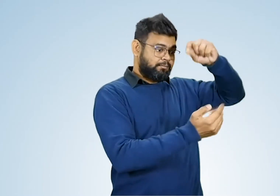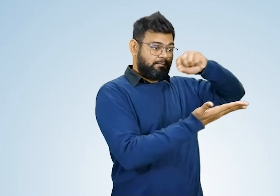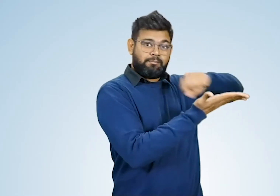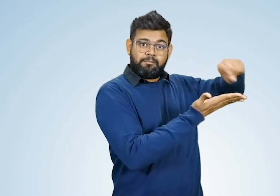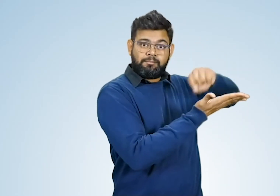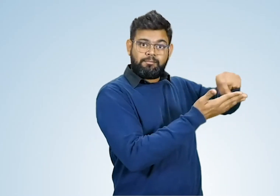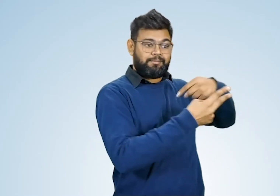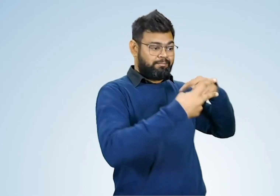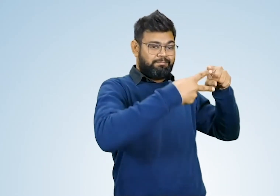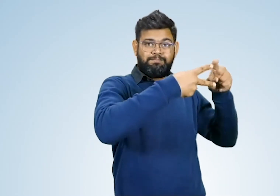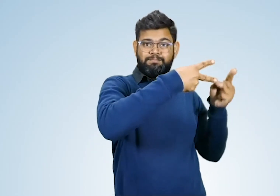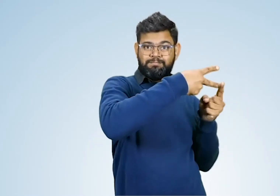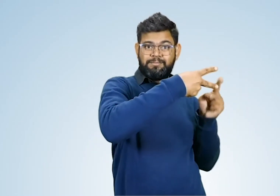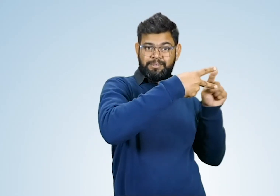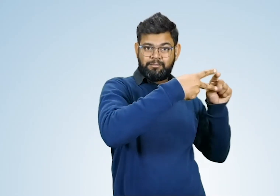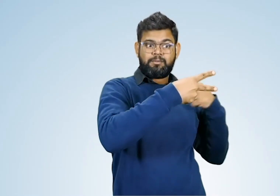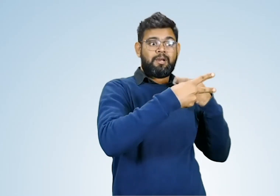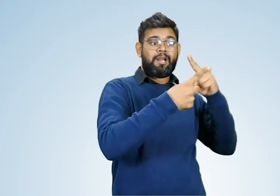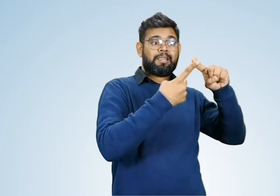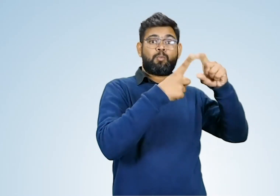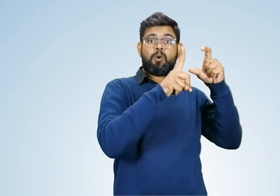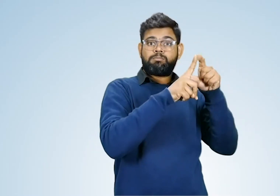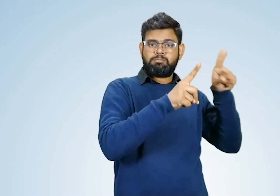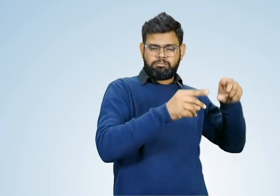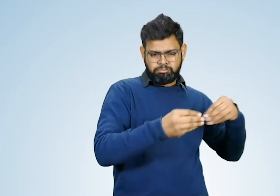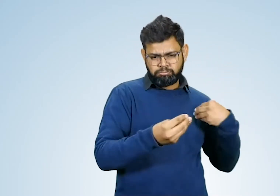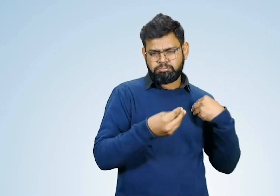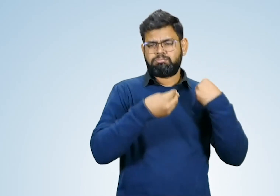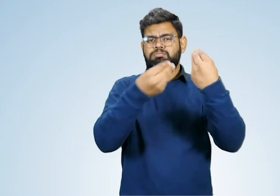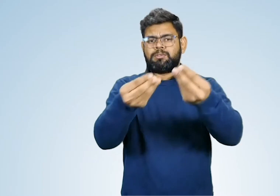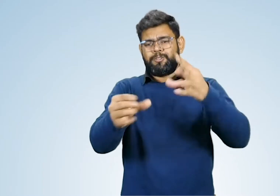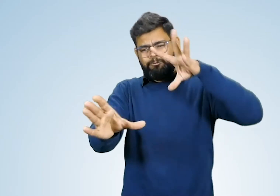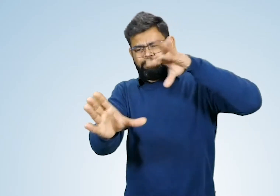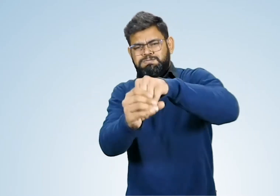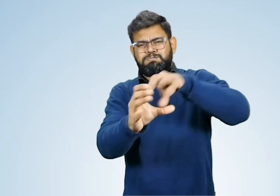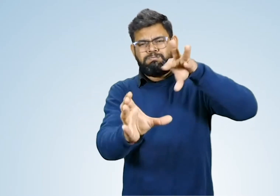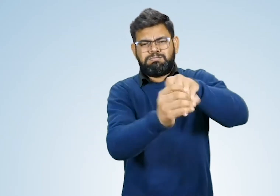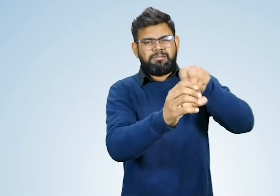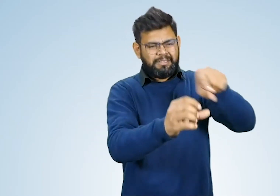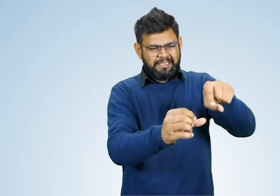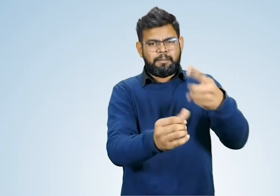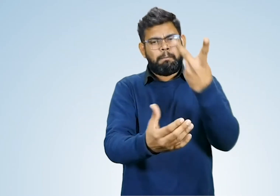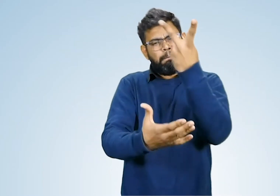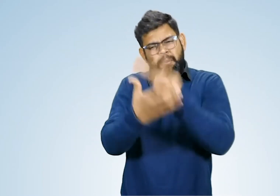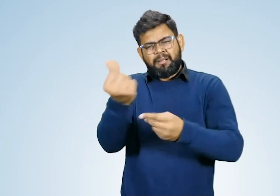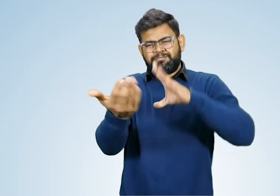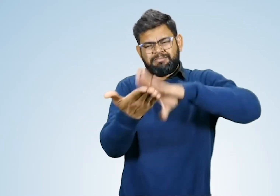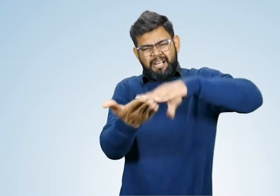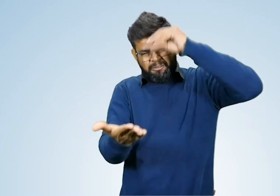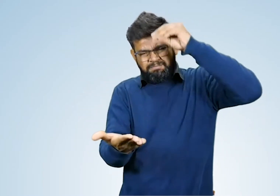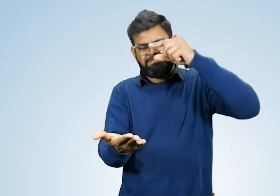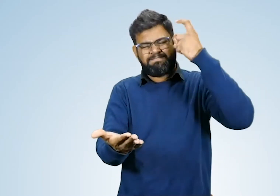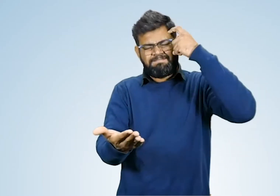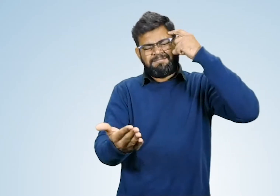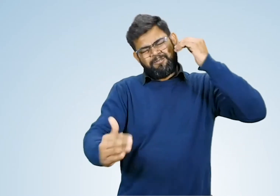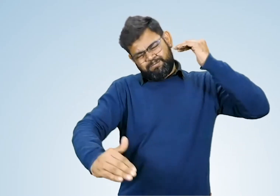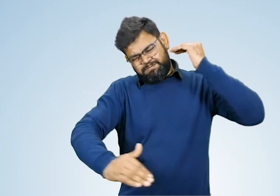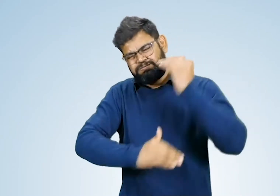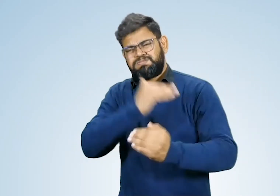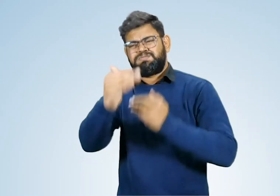है। सांकेतिक भाषा को इंग्लिश भाषा और किसी और अन्य भाषा में दिया जाए तो बच्चा